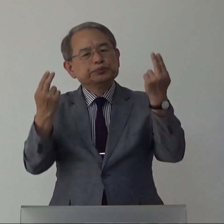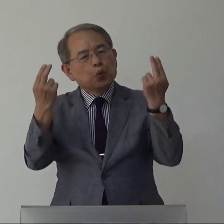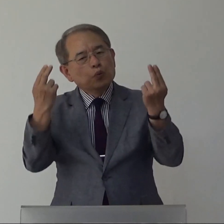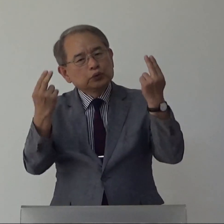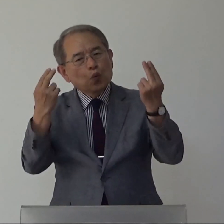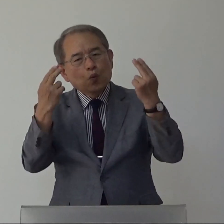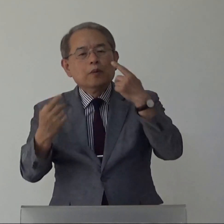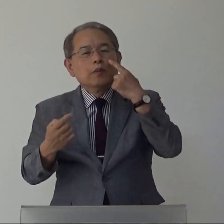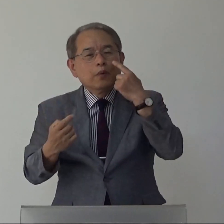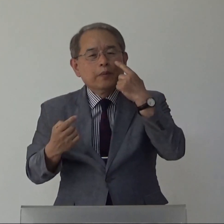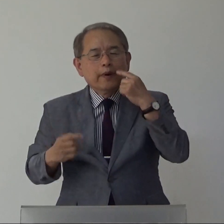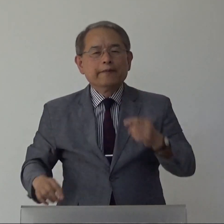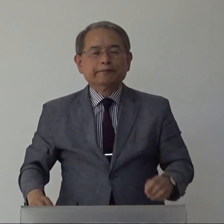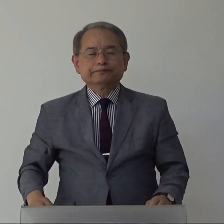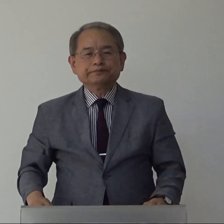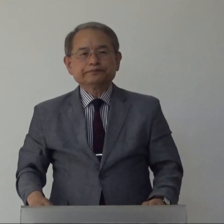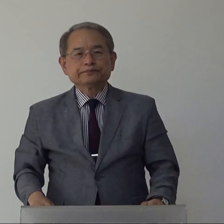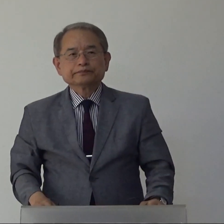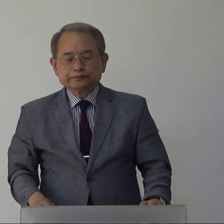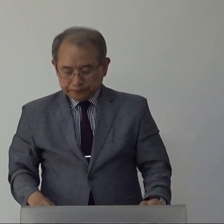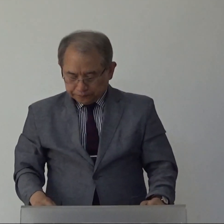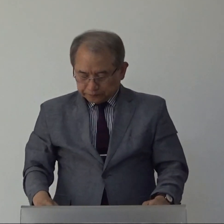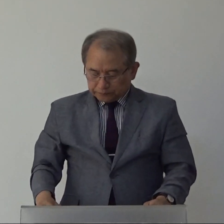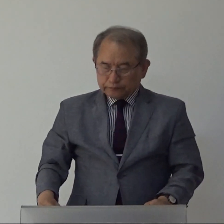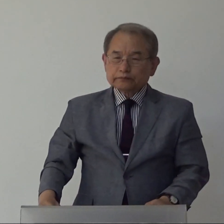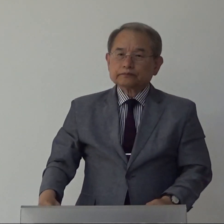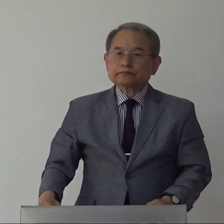쉽게 말하면 중요한 것과 그다지 중요하지